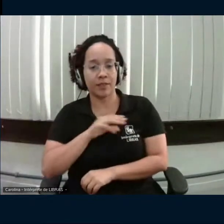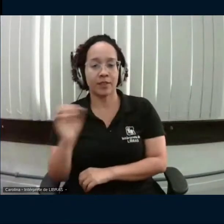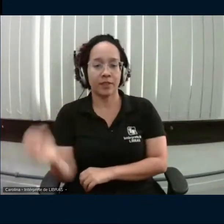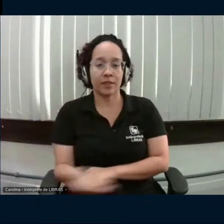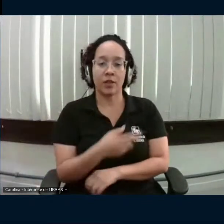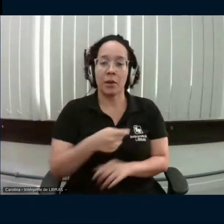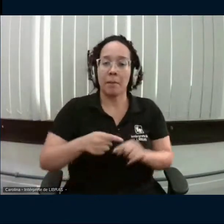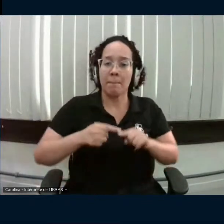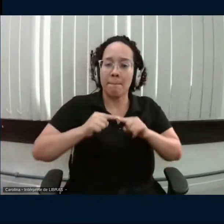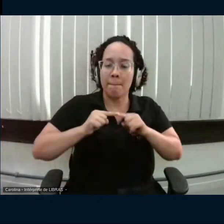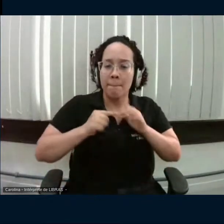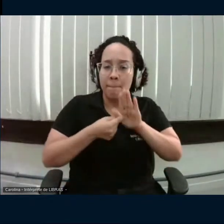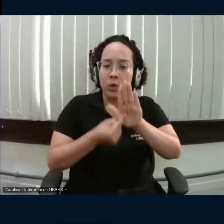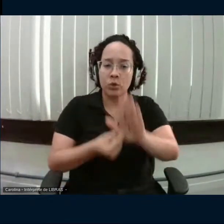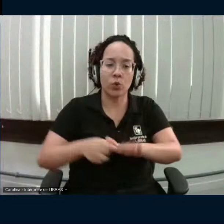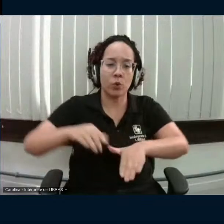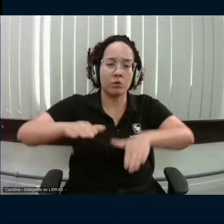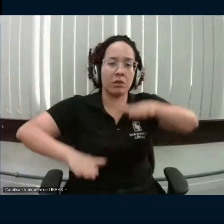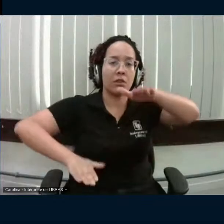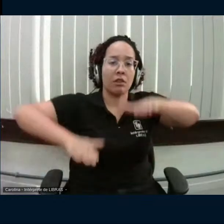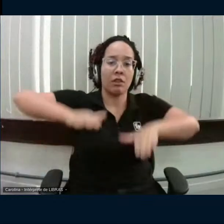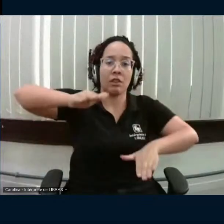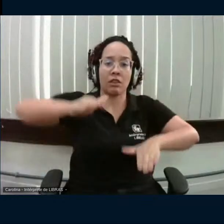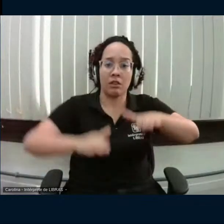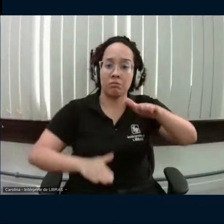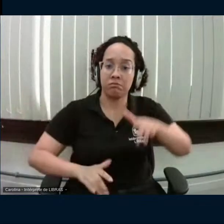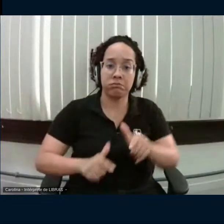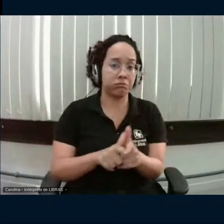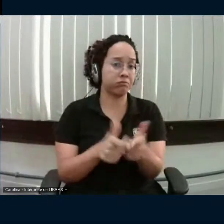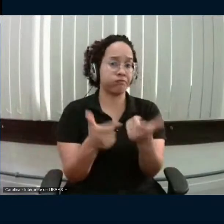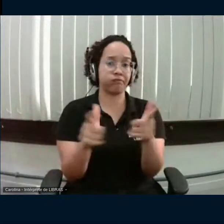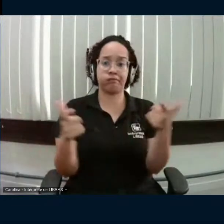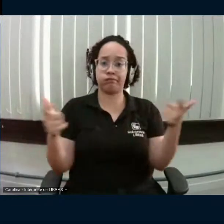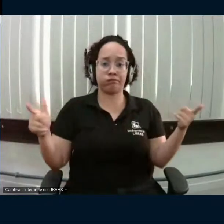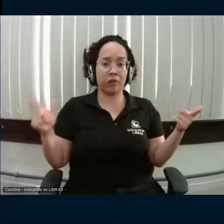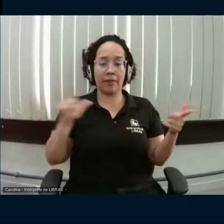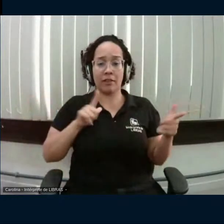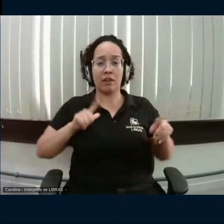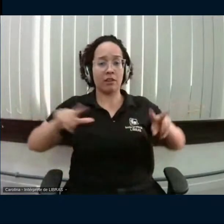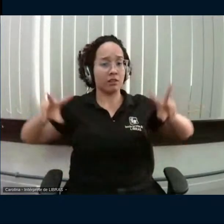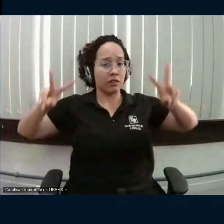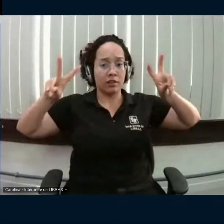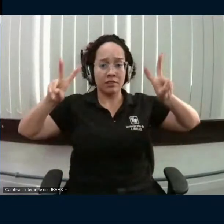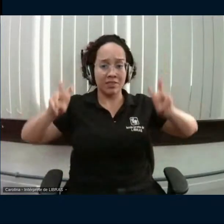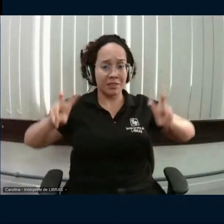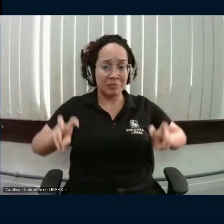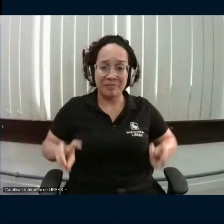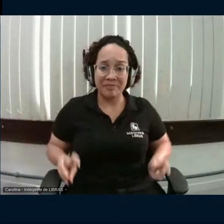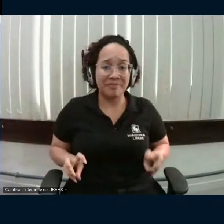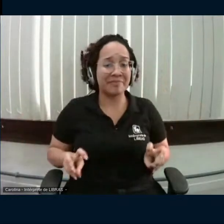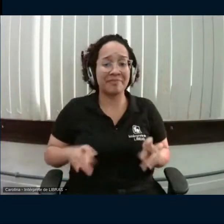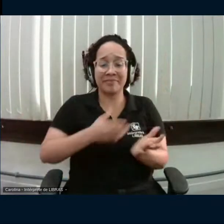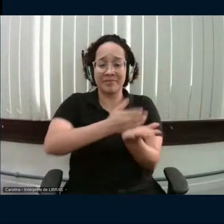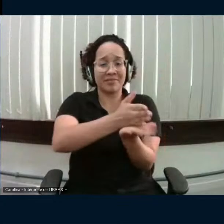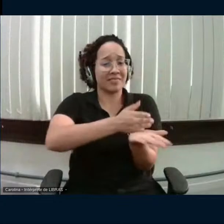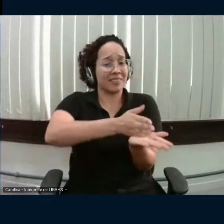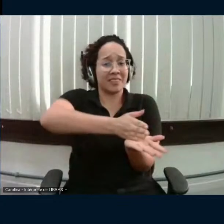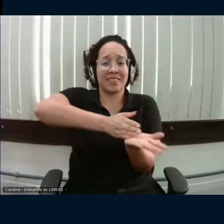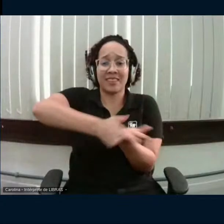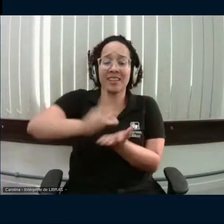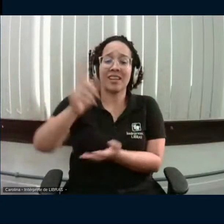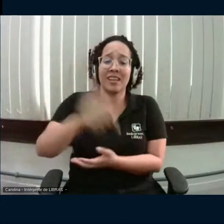as desigualdades. Seja pelos itinerários, que, né, a pretexto da lei, seriam